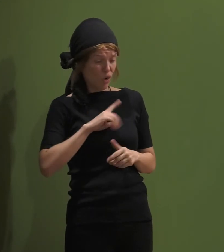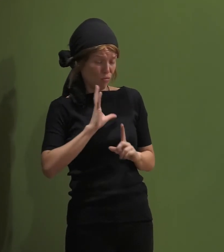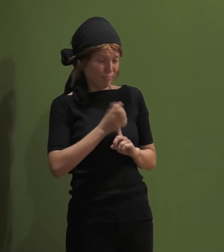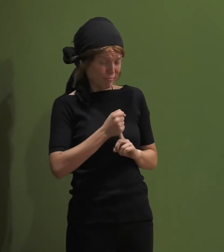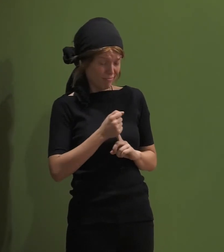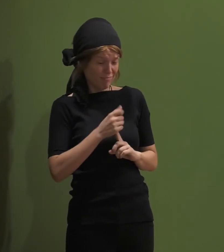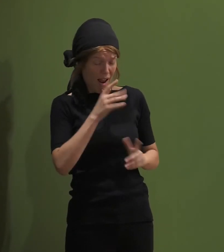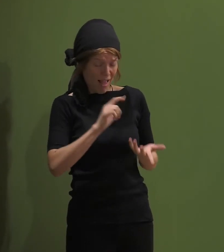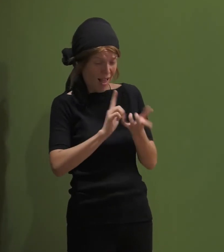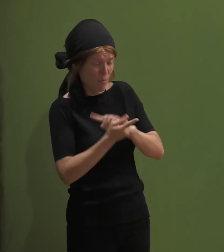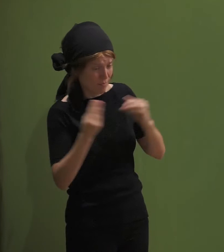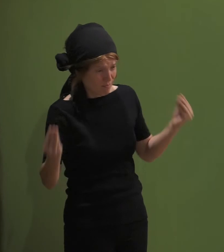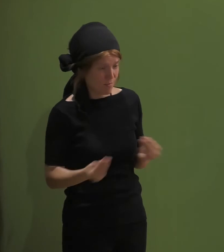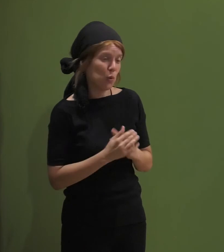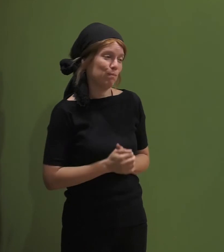encontramos.